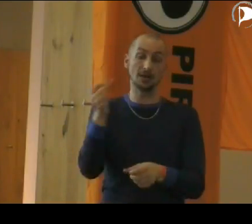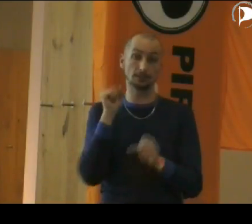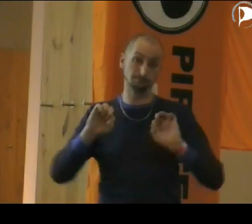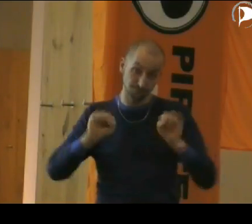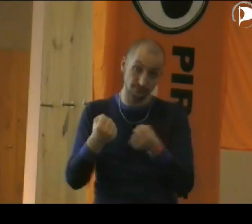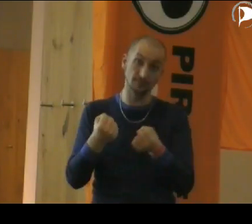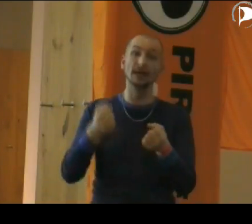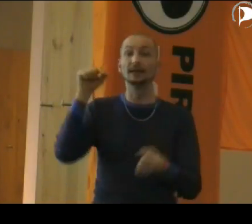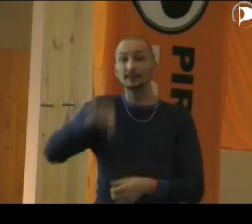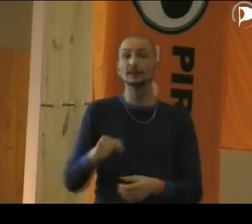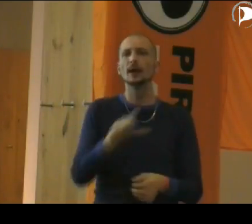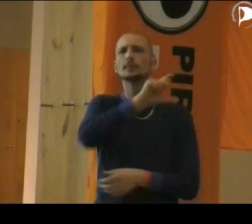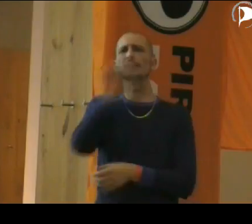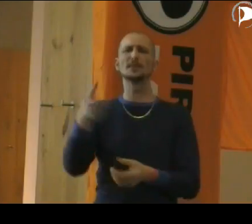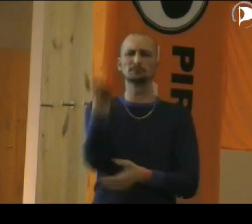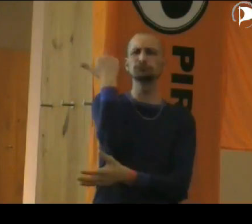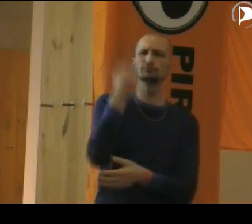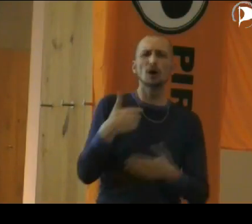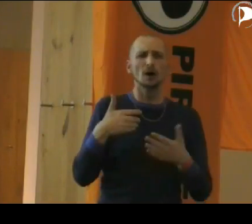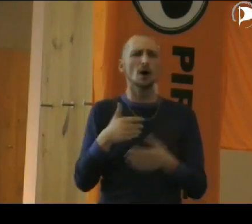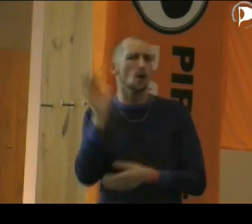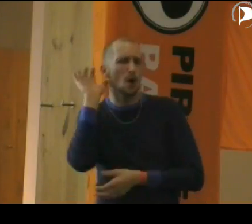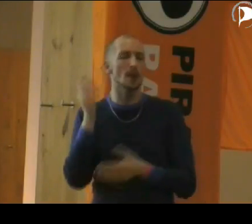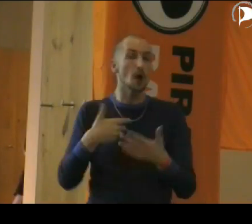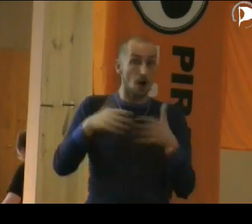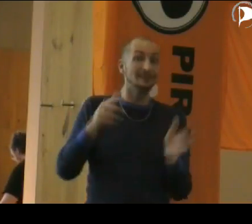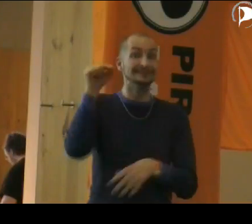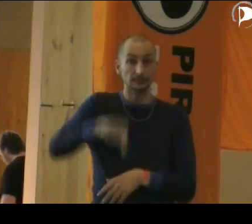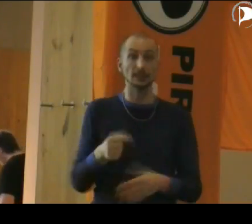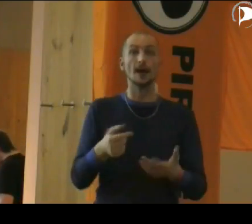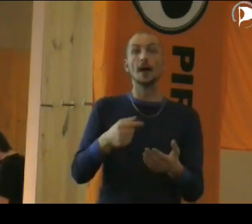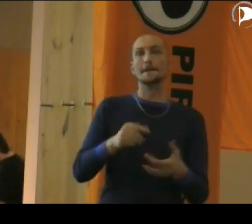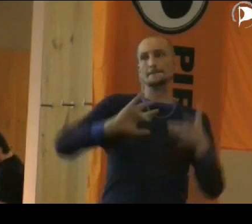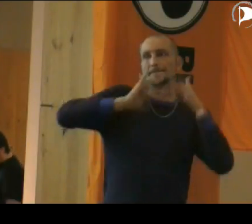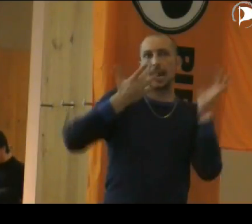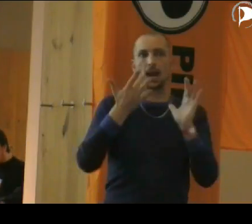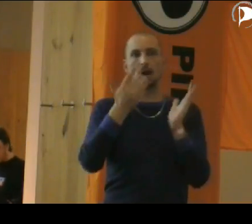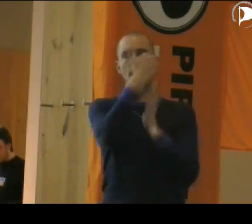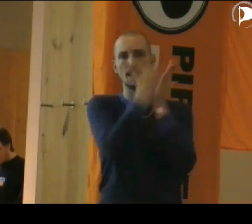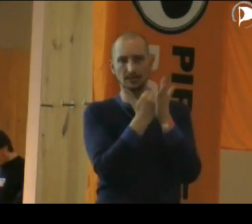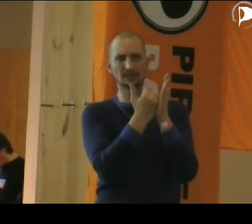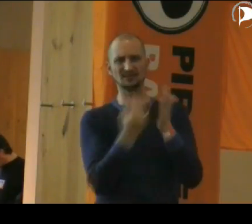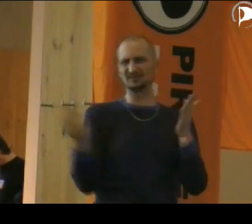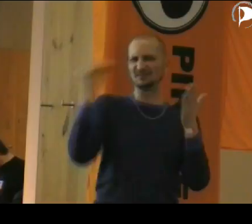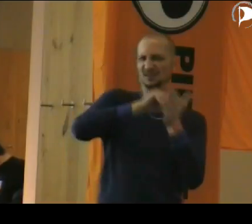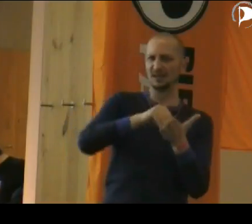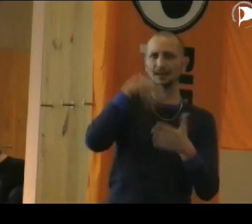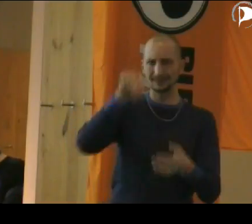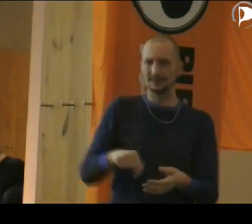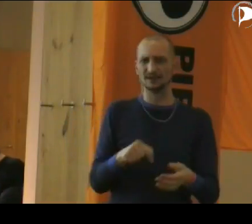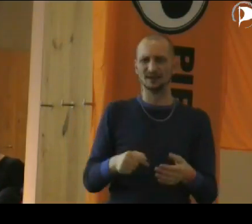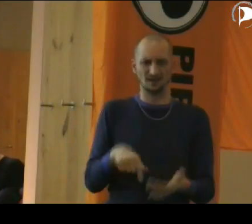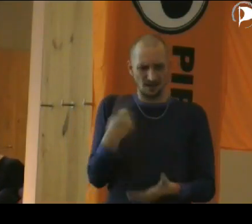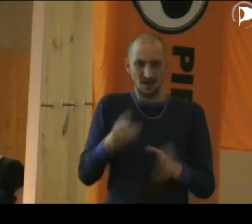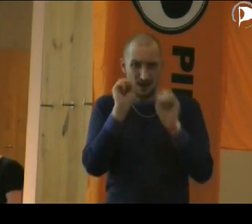geben die für offene ohren fanden wahlen wollte aus wenigen minuten komisch wir haben die mich schluss sein wir können